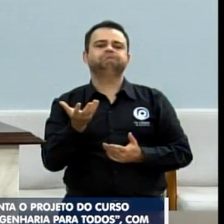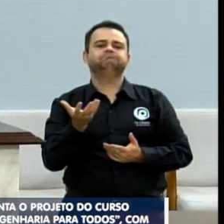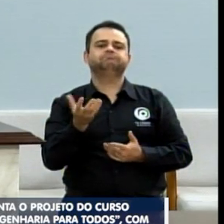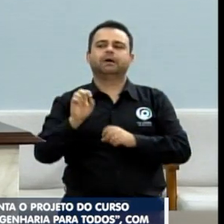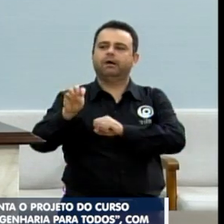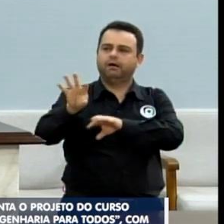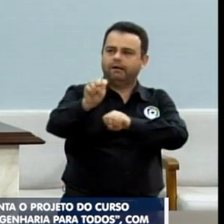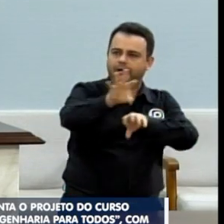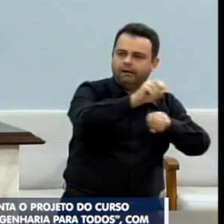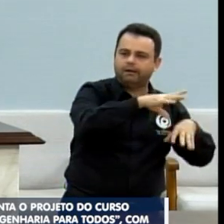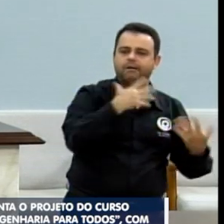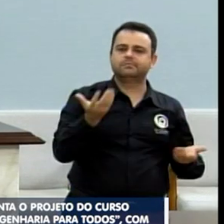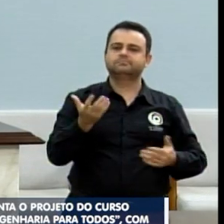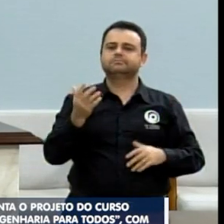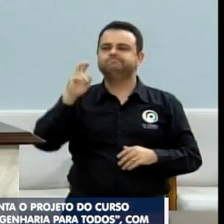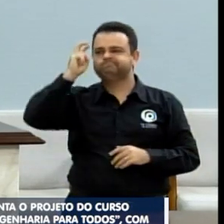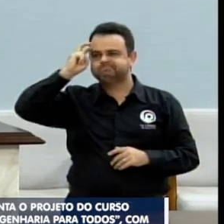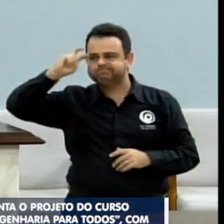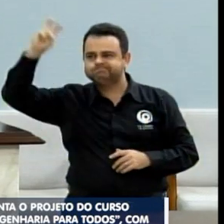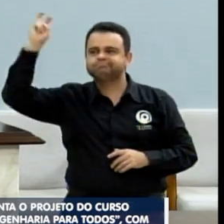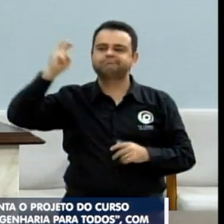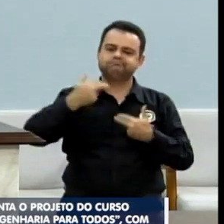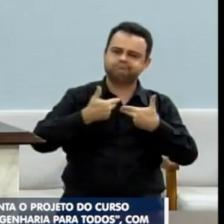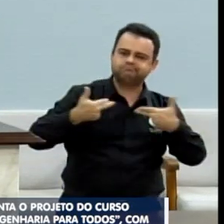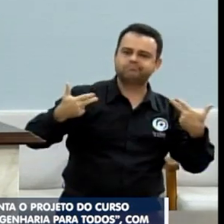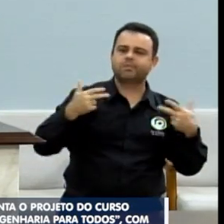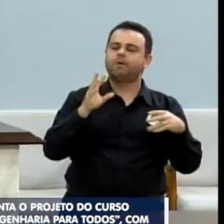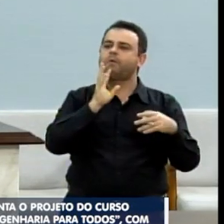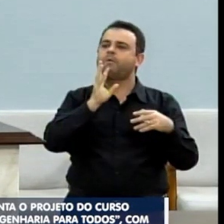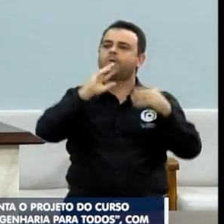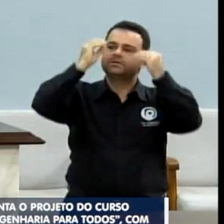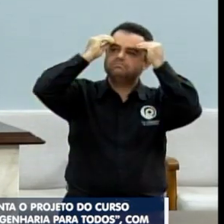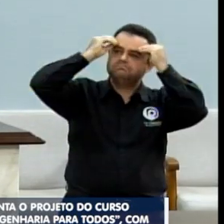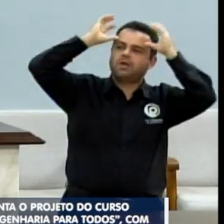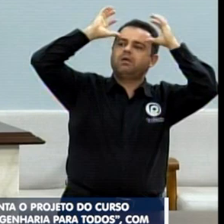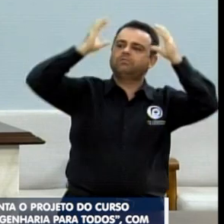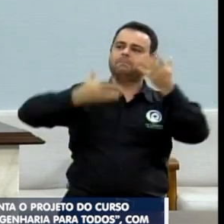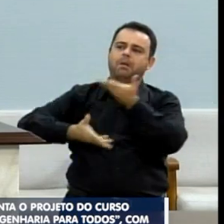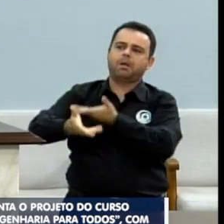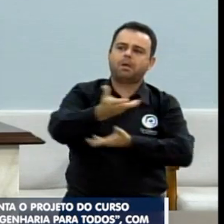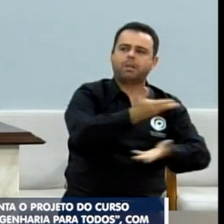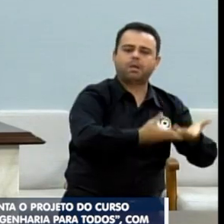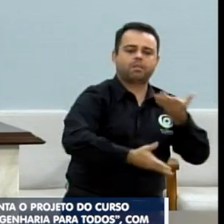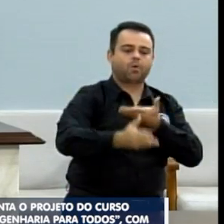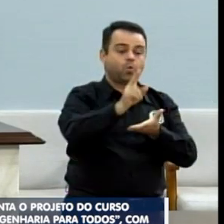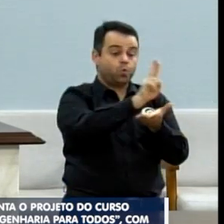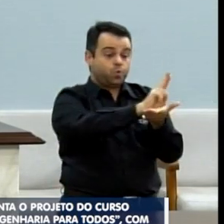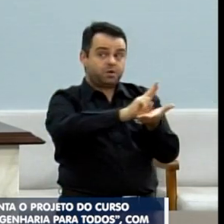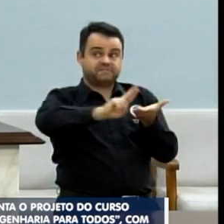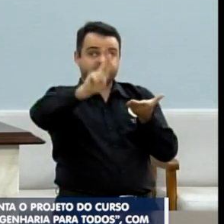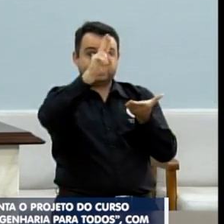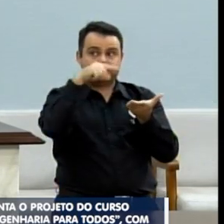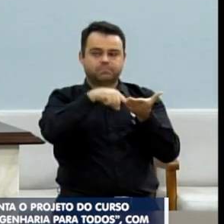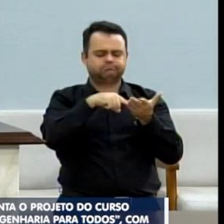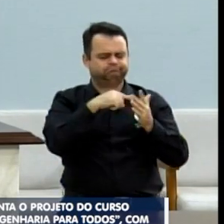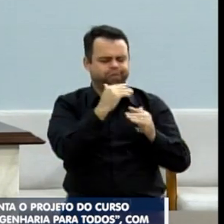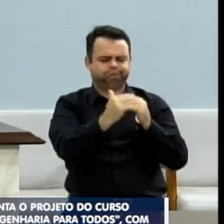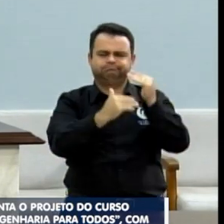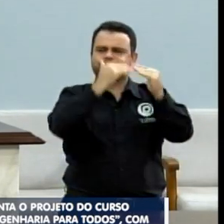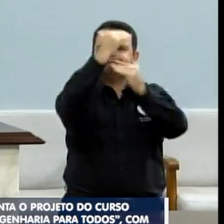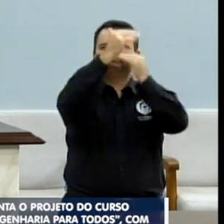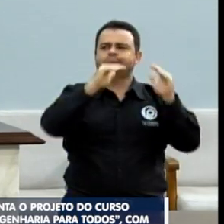e contribuindo, assim, para a construção de uma universidade de alta qualidade. Então,